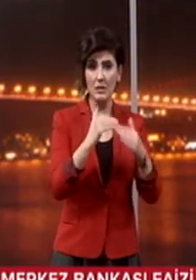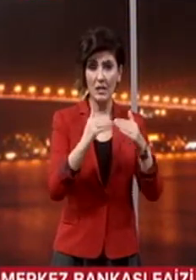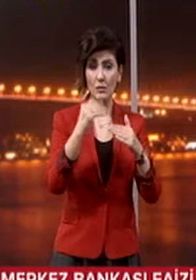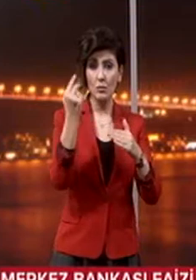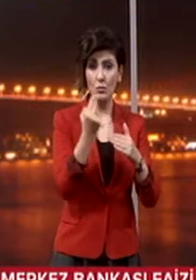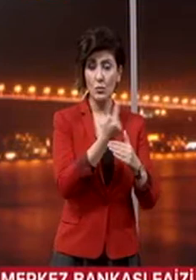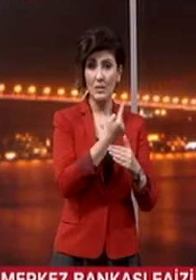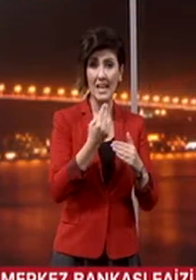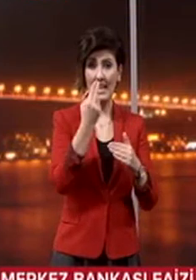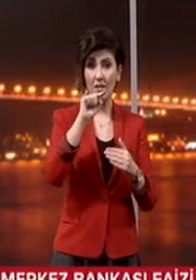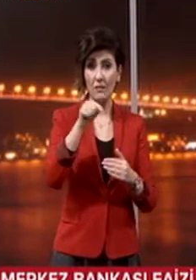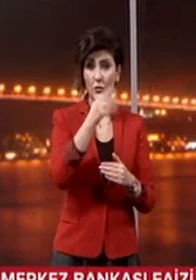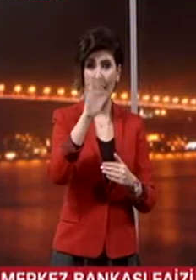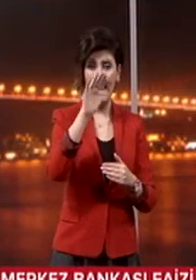%7,75'ten